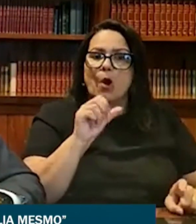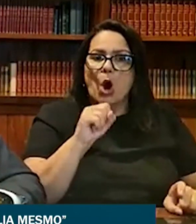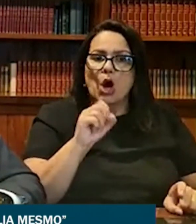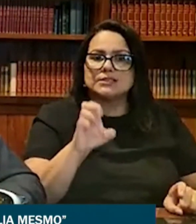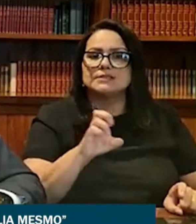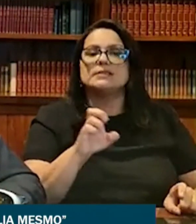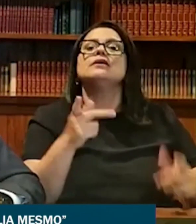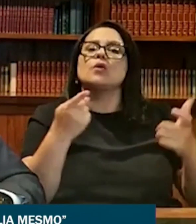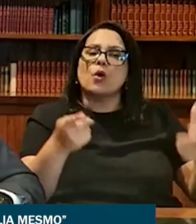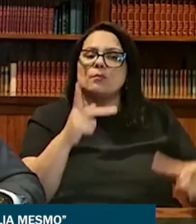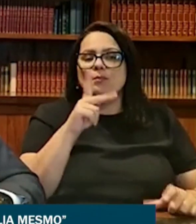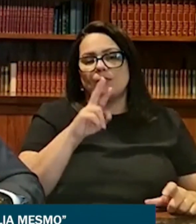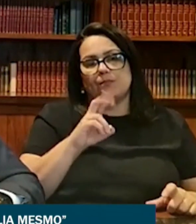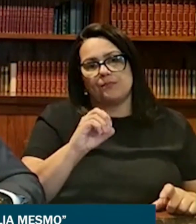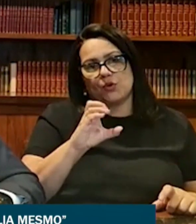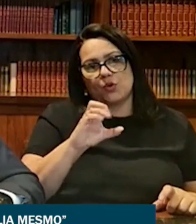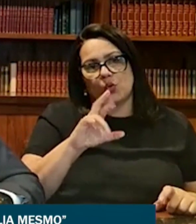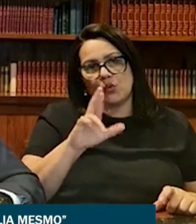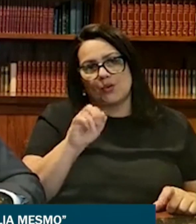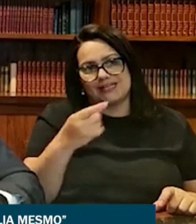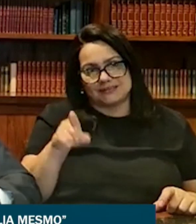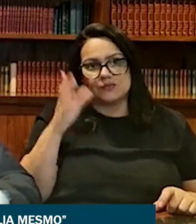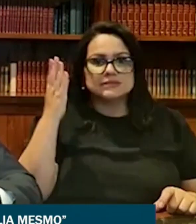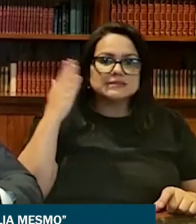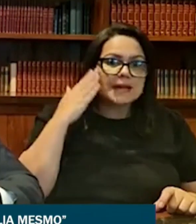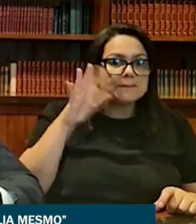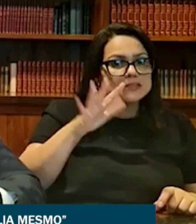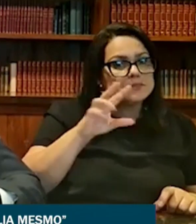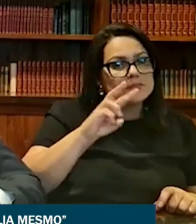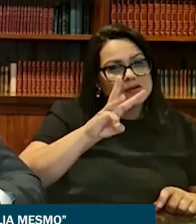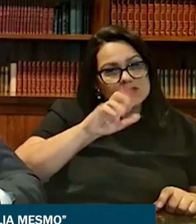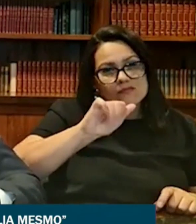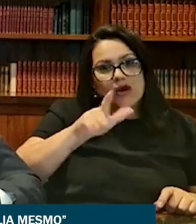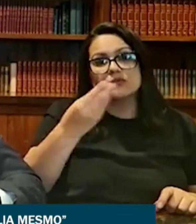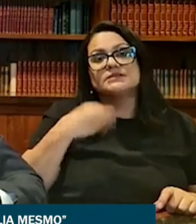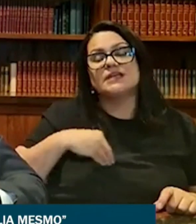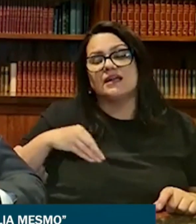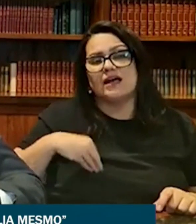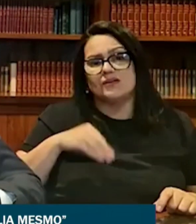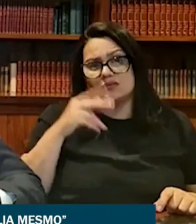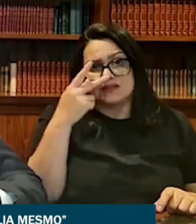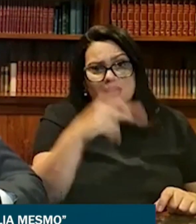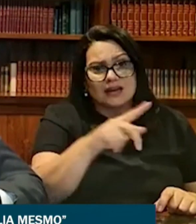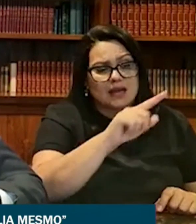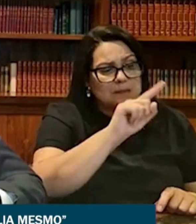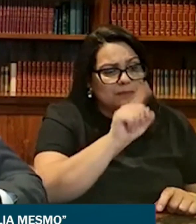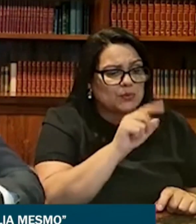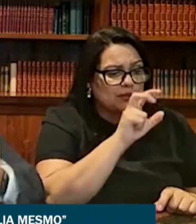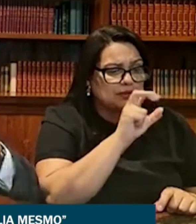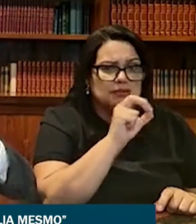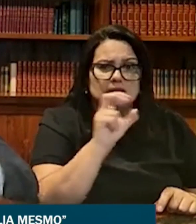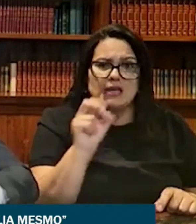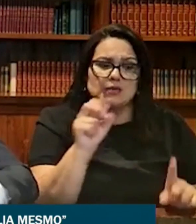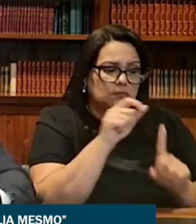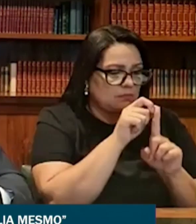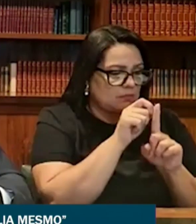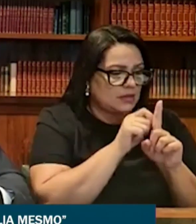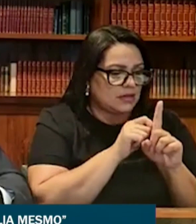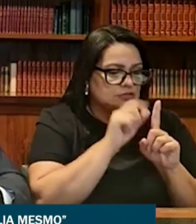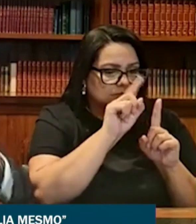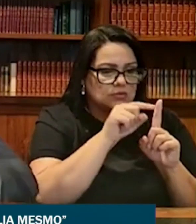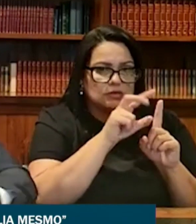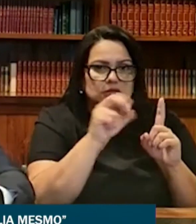toda eu e a vó ganhava o equivalente sem correção monetária que vai ter 1500 levo mesmo já